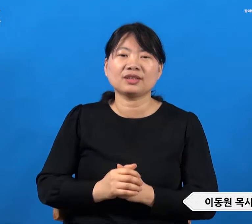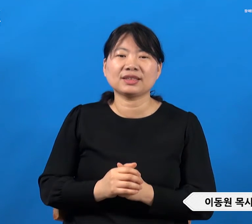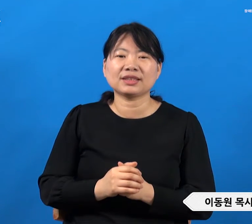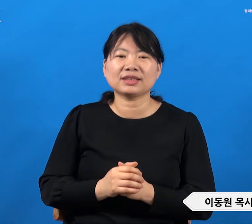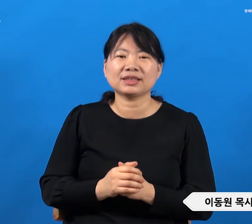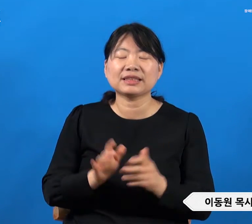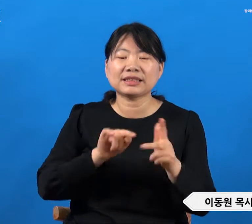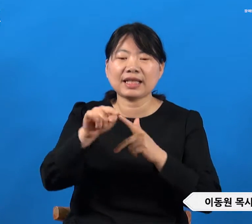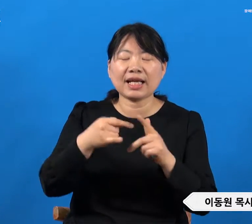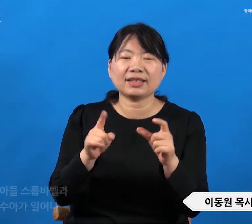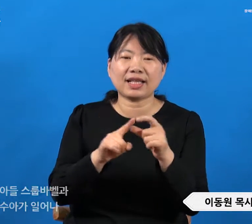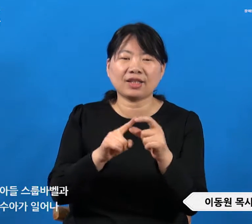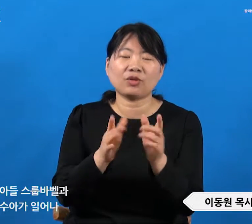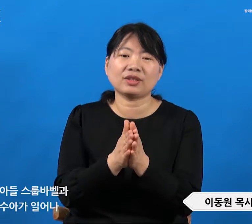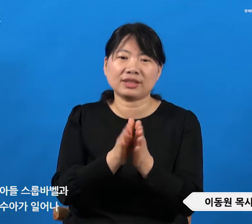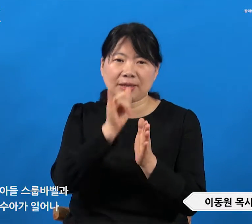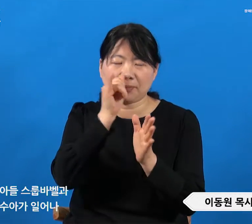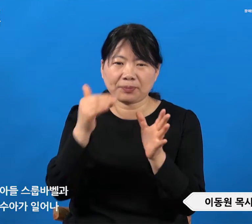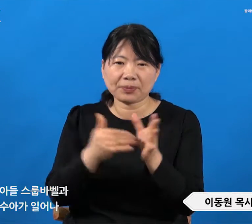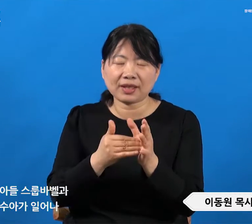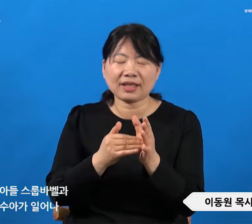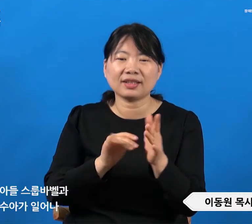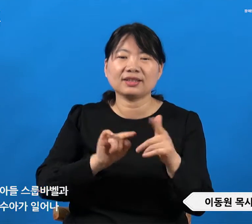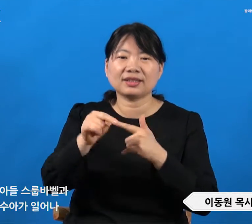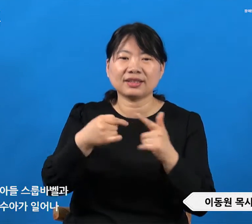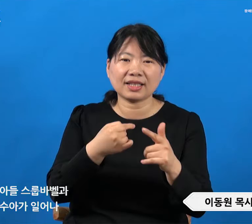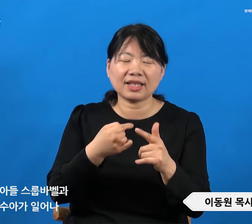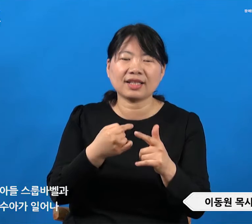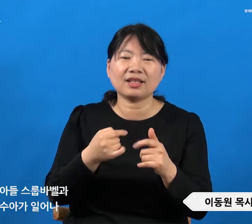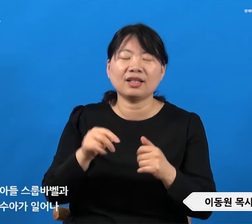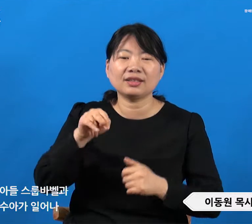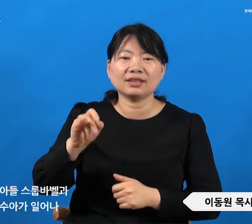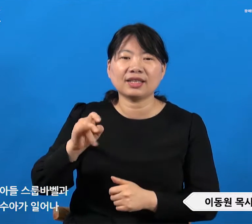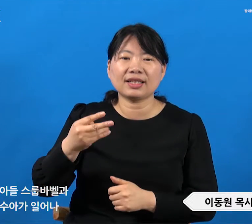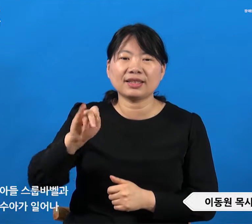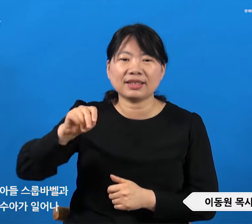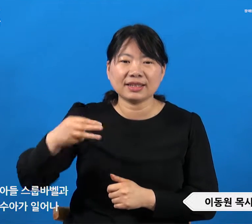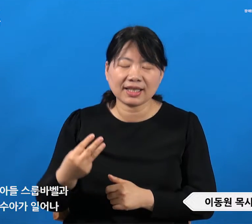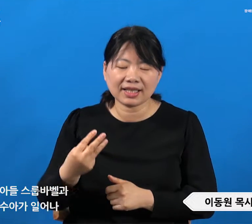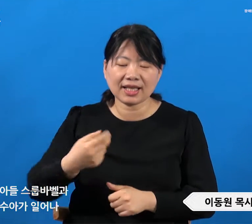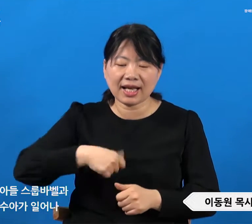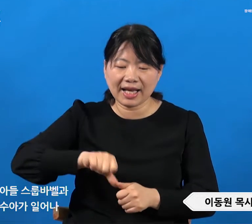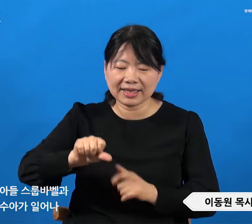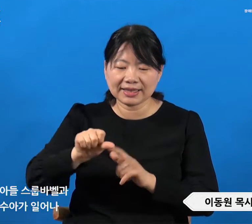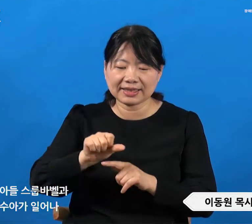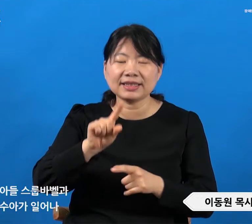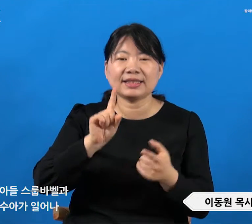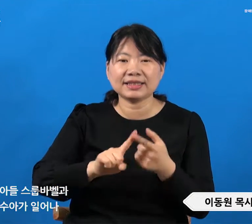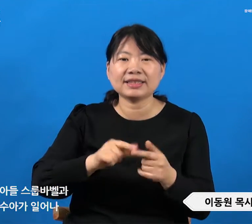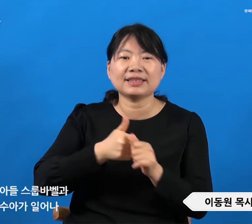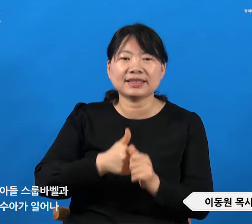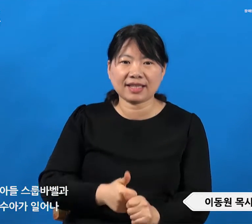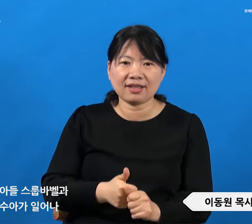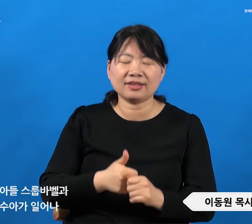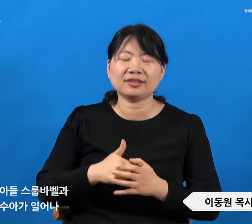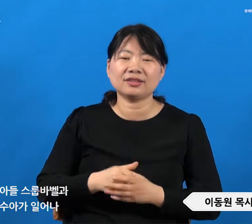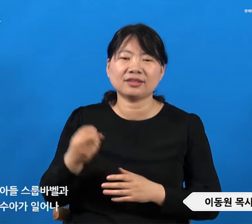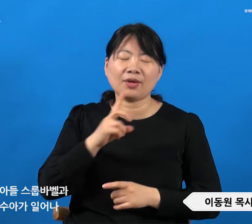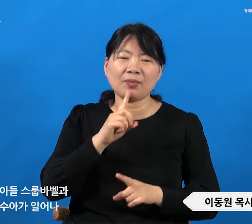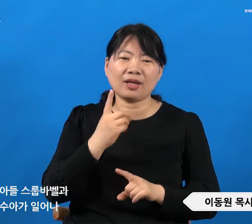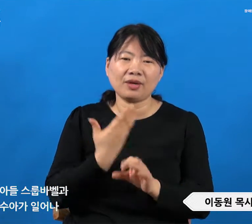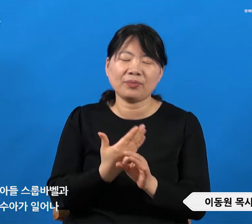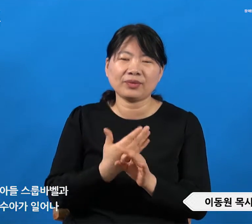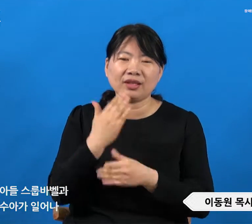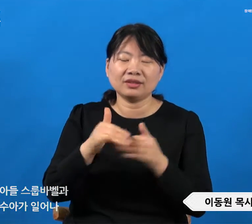화두의 이에라는 단어로 시작됩니다. 이에 스알디알의 아들 스룹바벨과, 그래서 이에, 다시